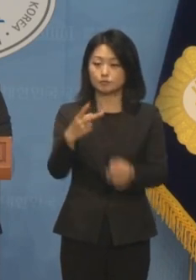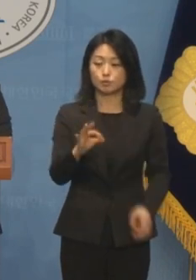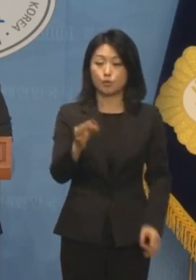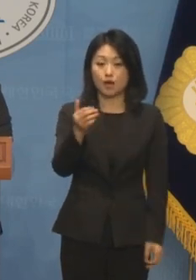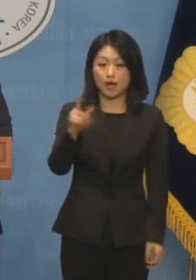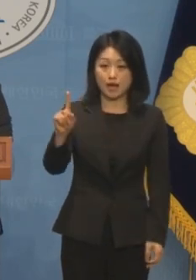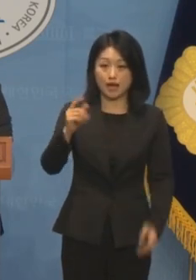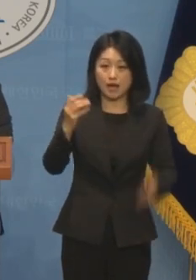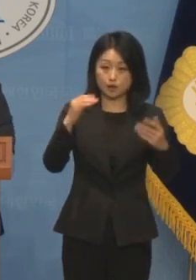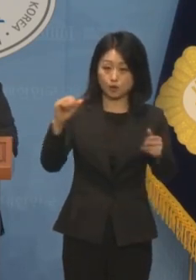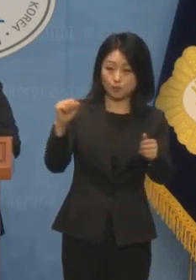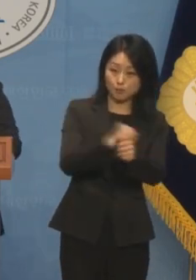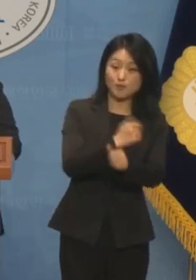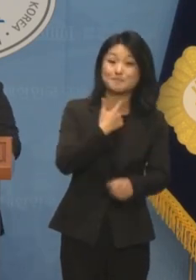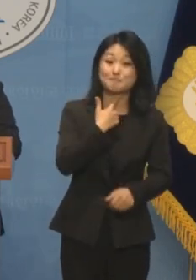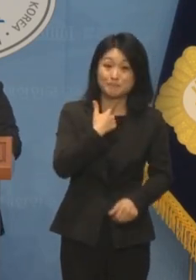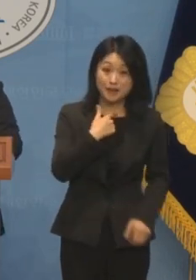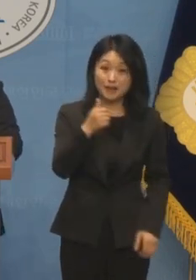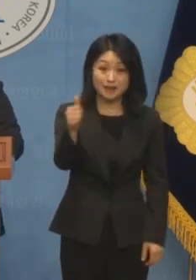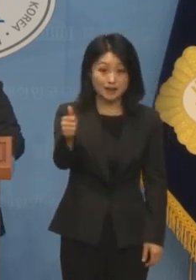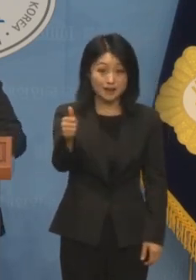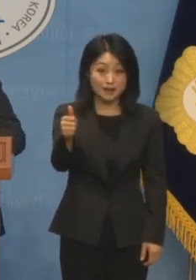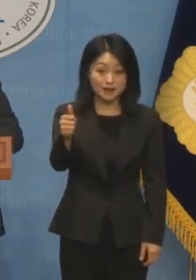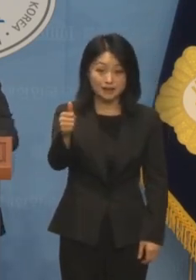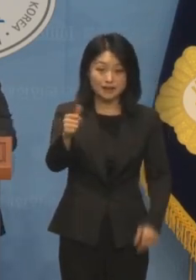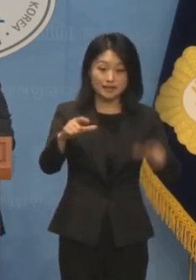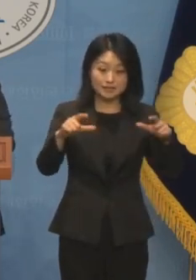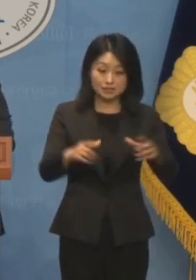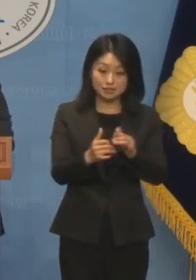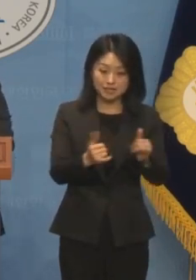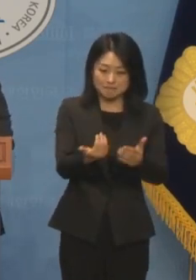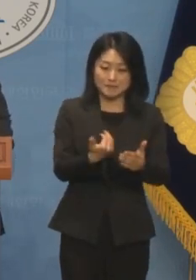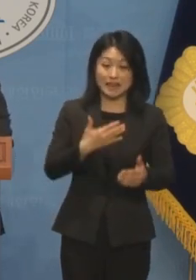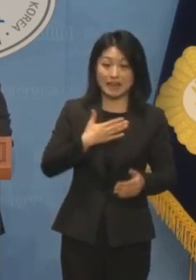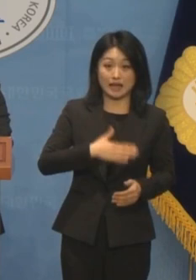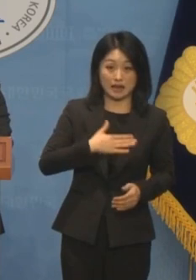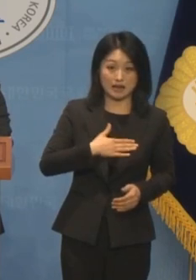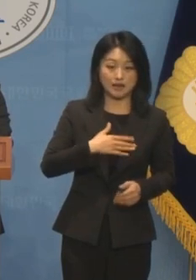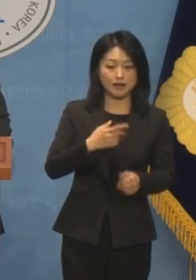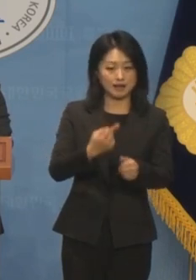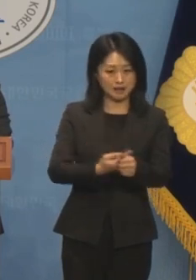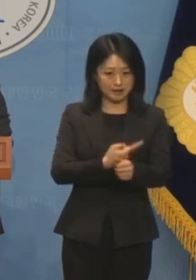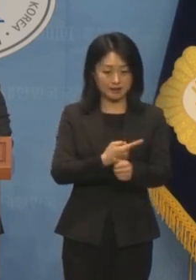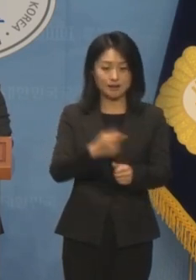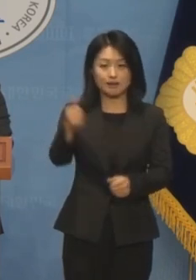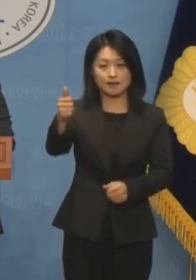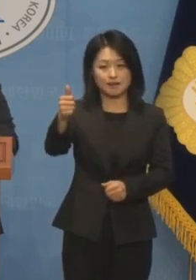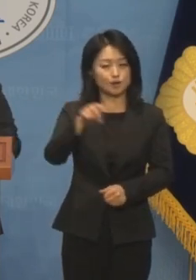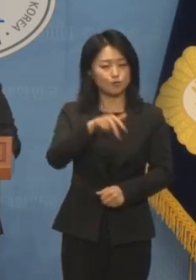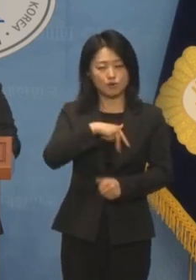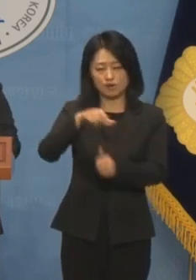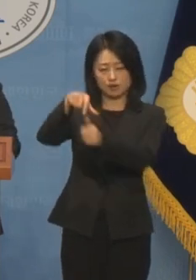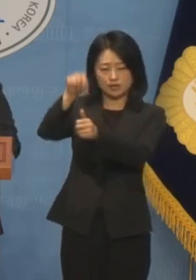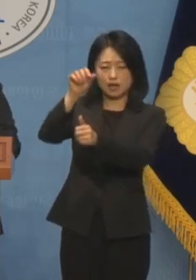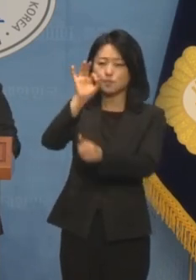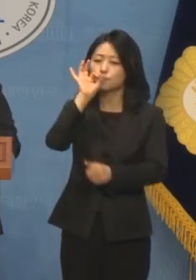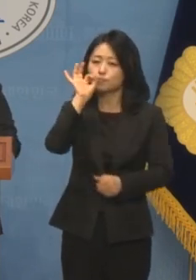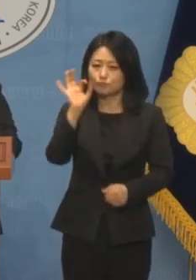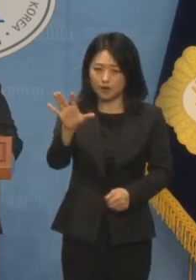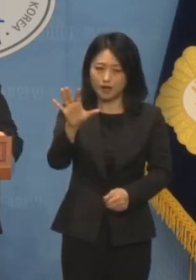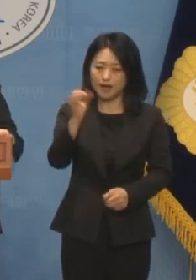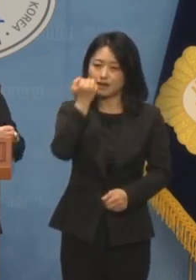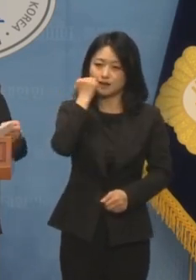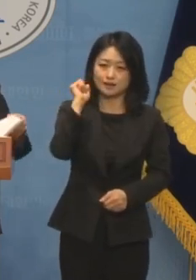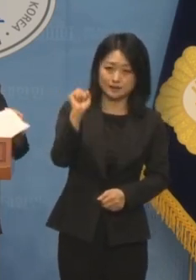후보가 학교폭력 가해자였다는 사실을 지역 유권자들이 미리 알았다면 김 후보는 절대 당선되지 못했을